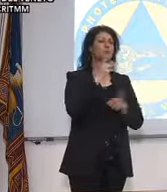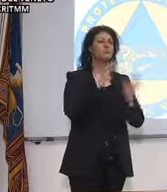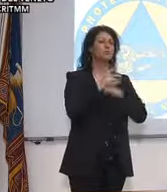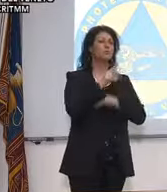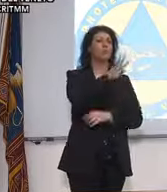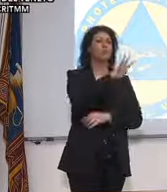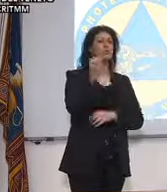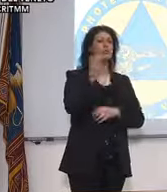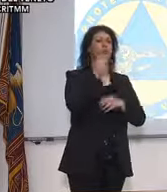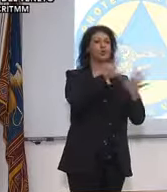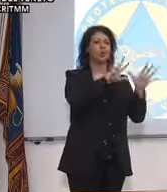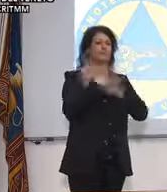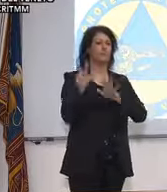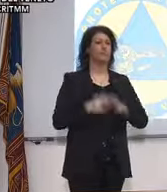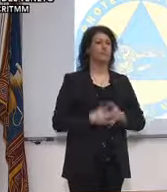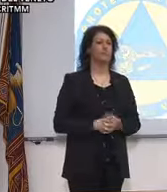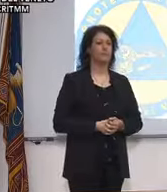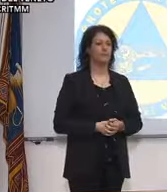488.